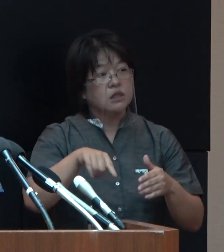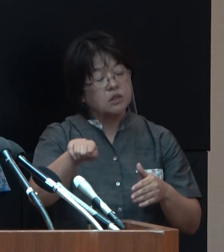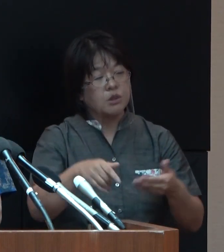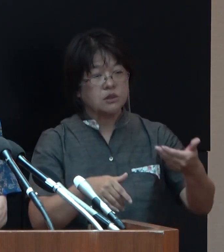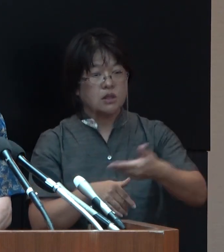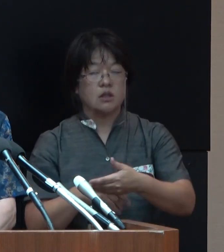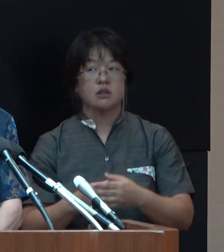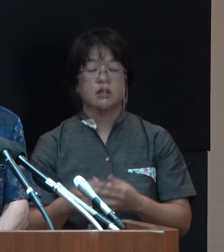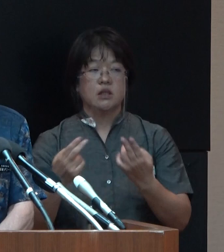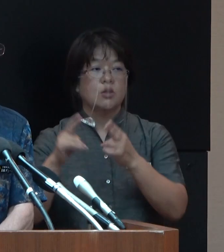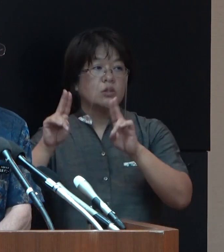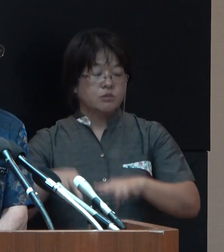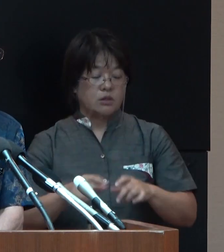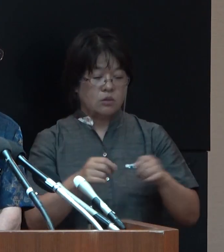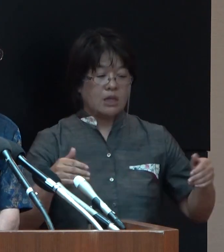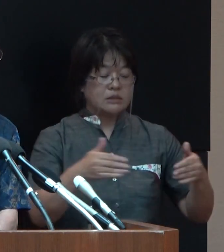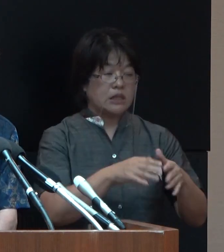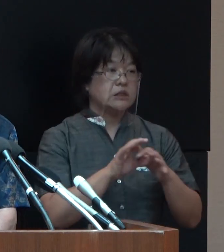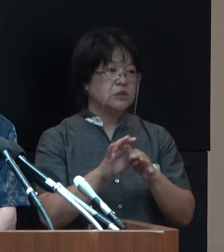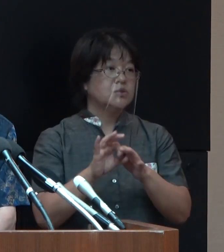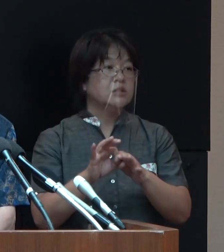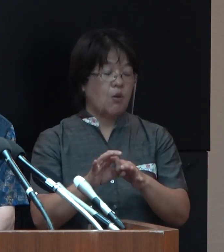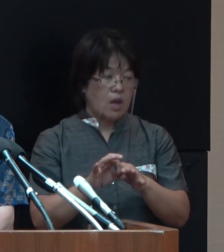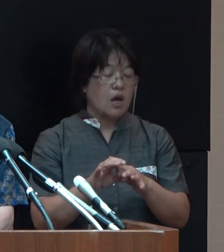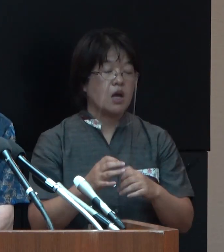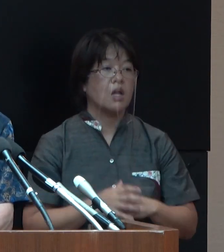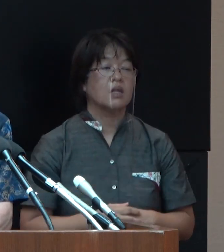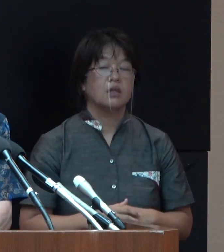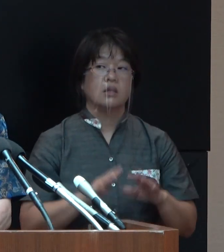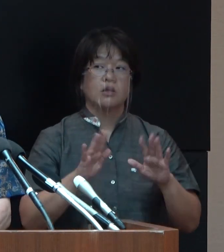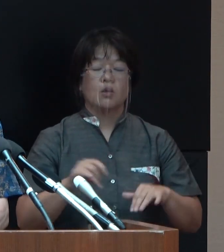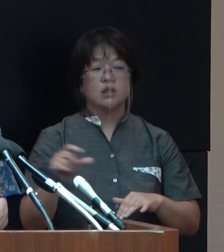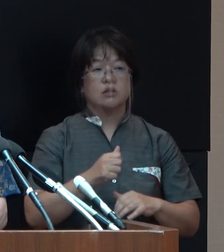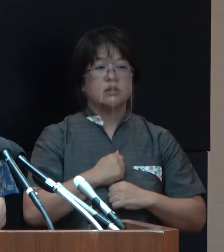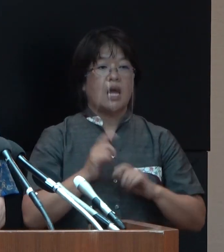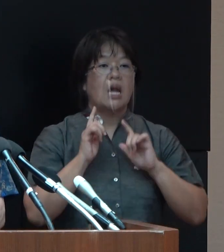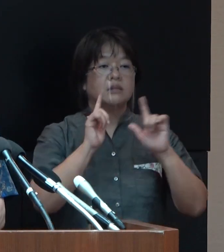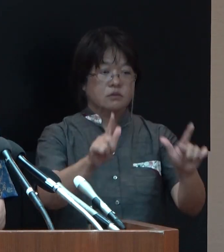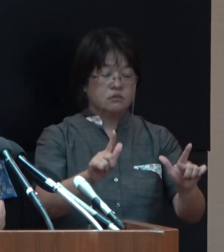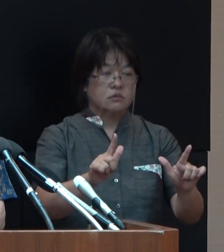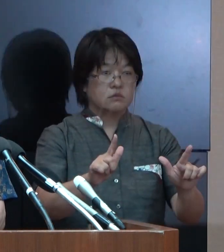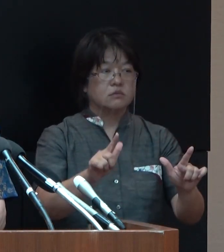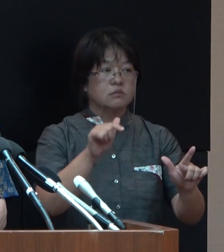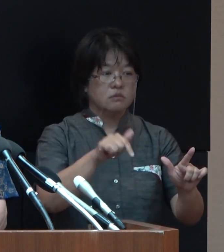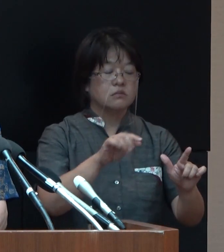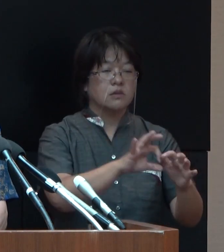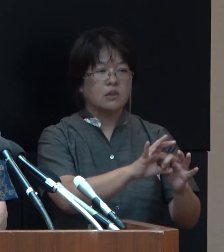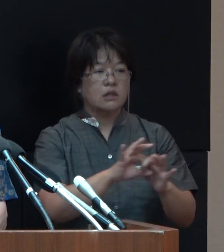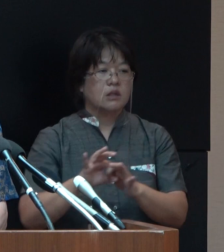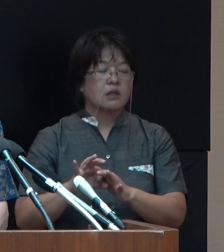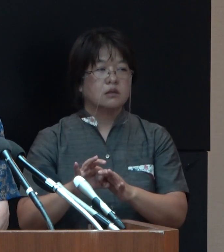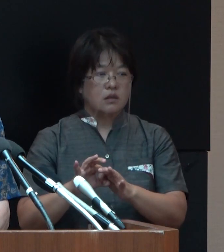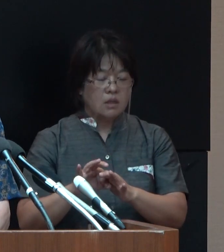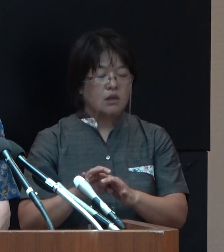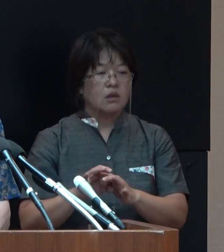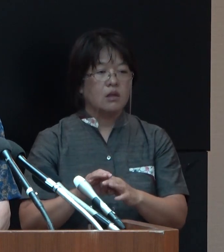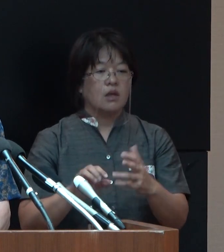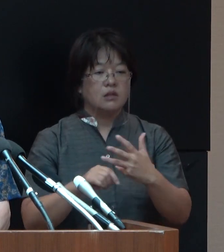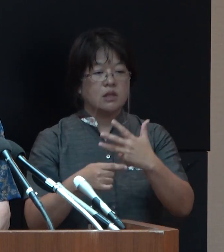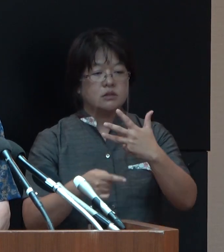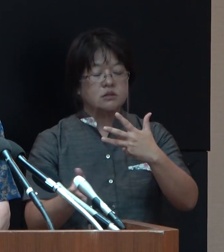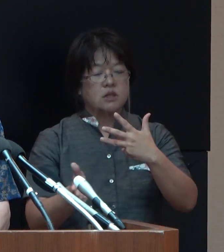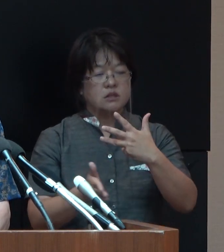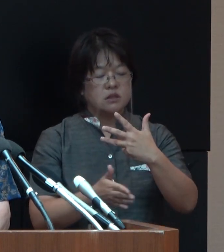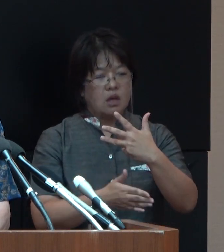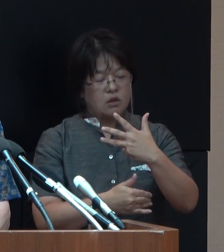されますか。 広島と長崎についてはですね、今日緊急事態宣言を発出させていただいて、これ以降、